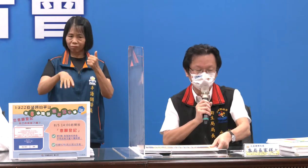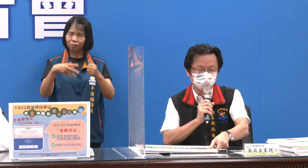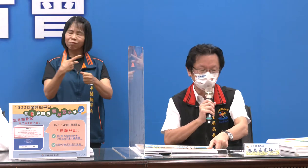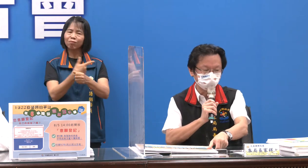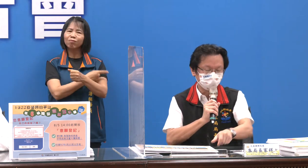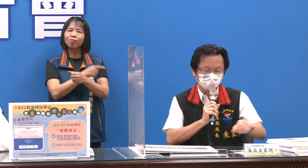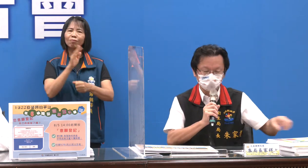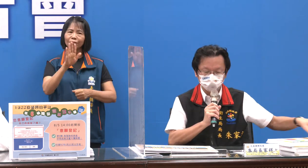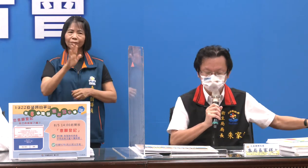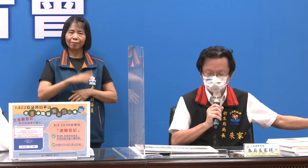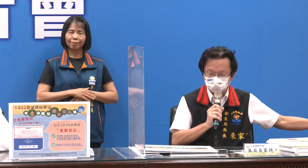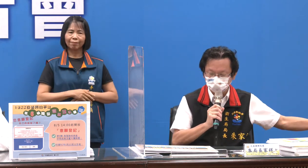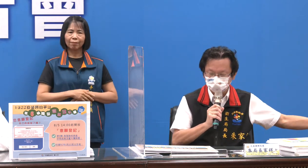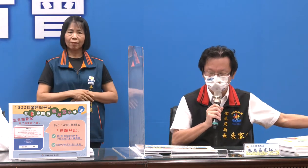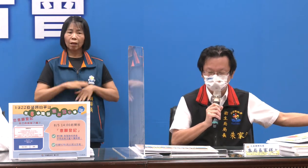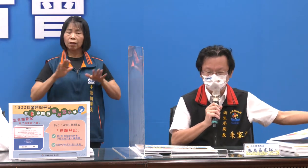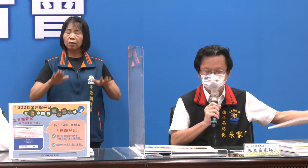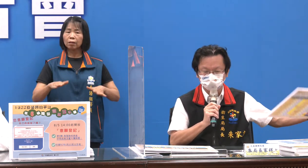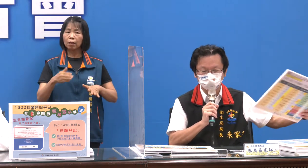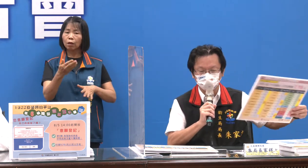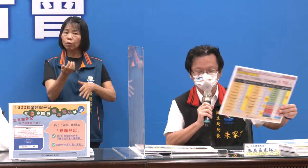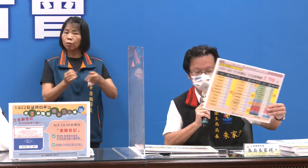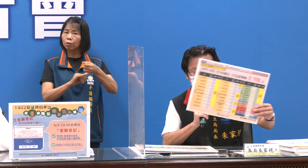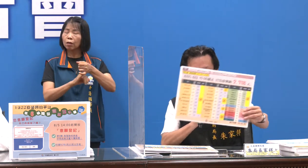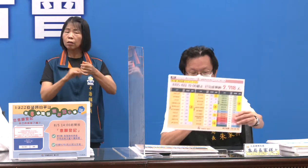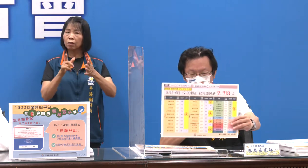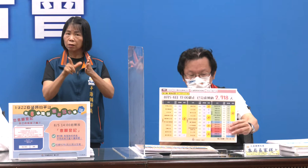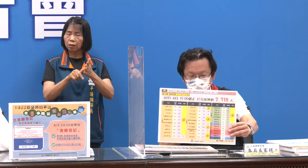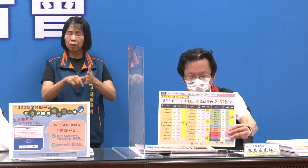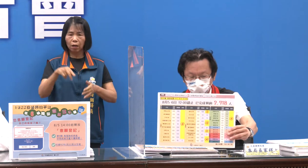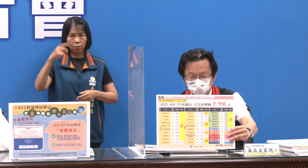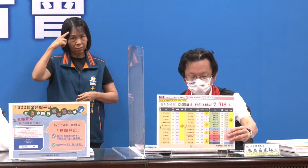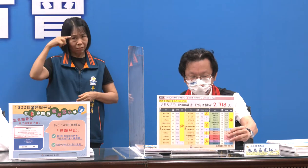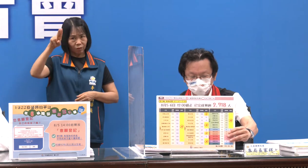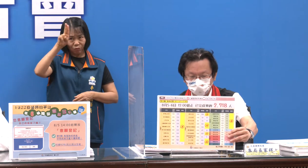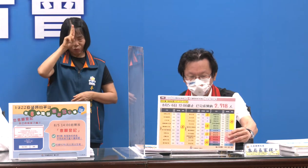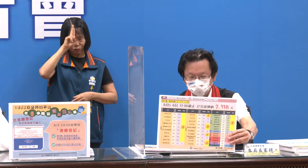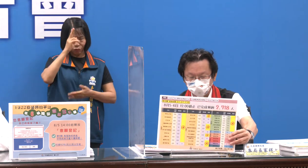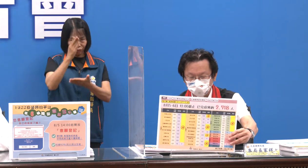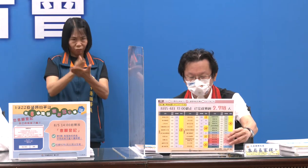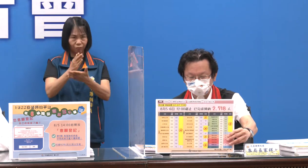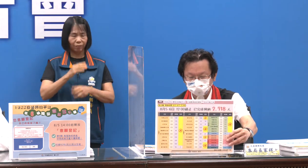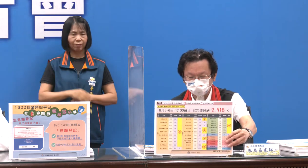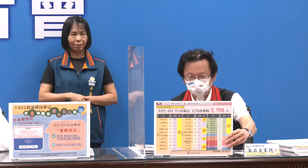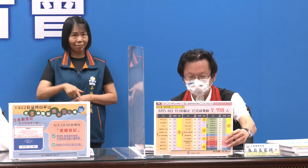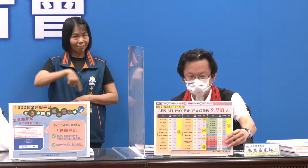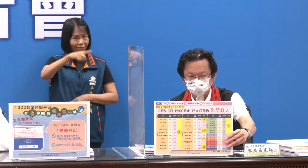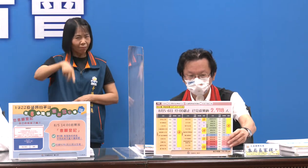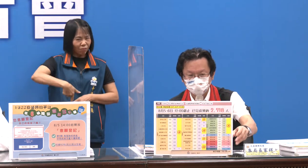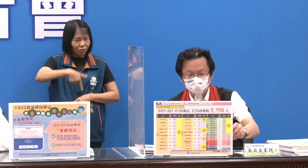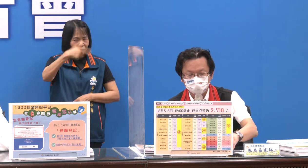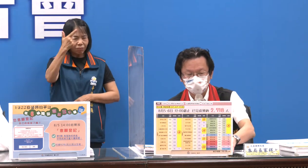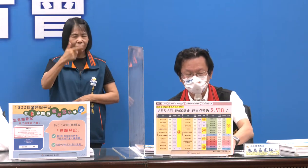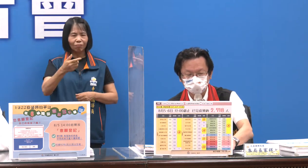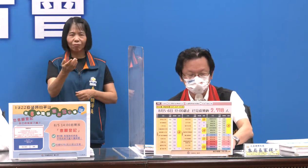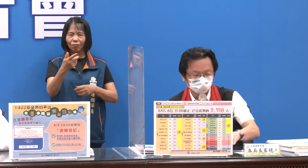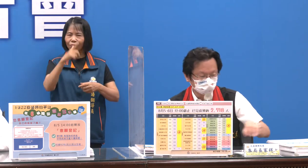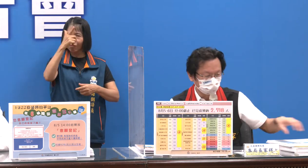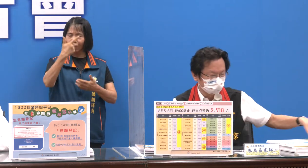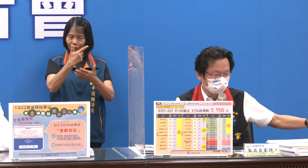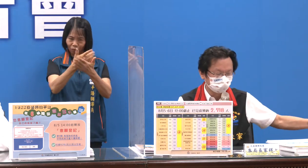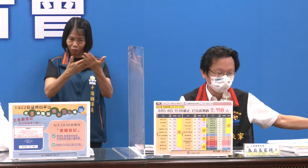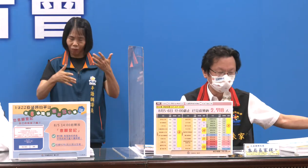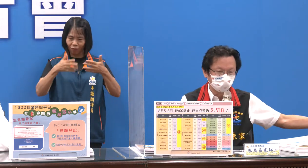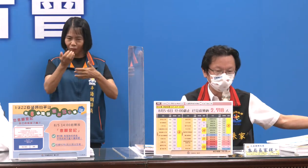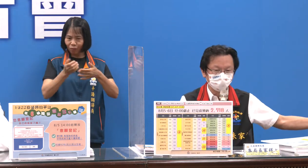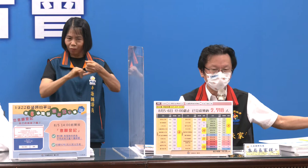目前为止呢预约时间一直到明天中午所以大家一定要赶快让它这个完成。那从这